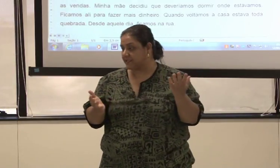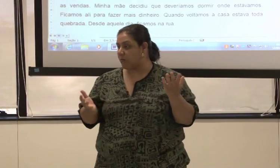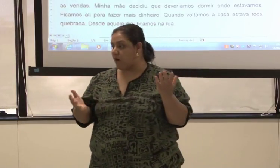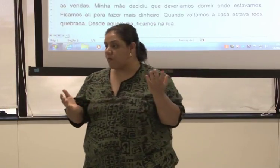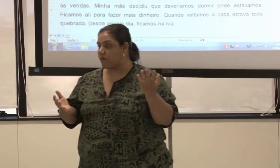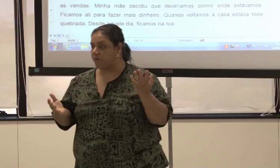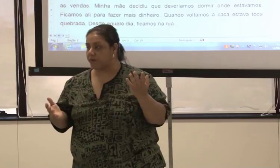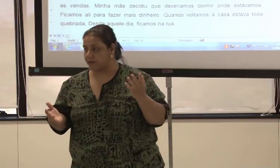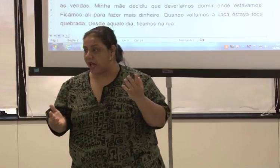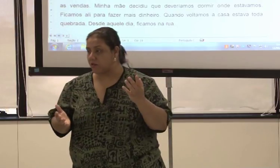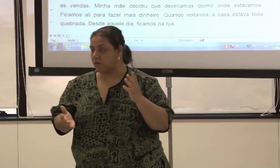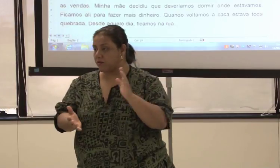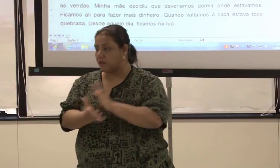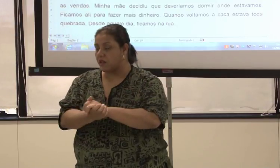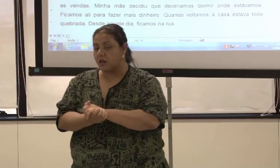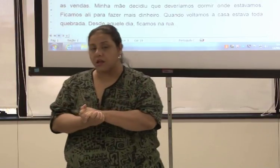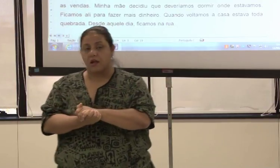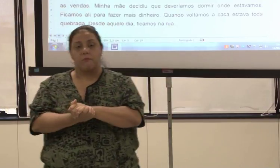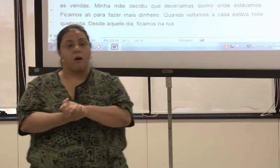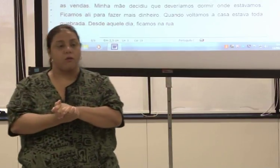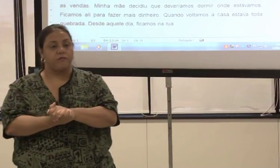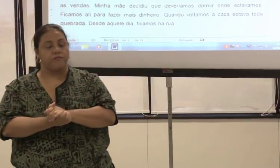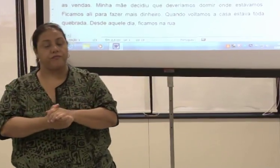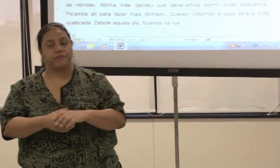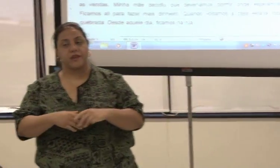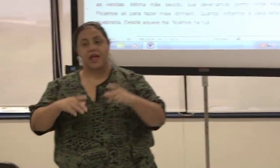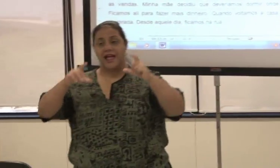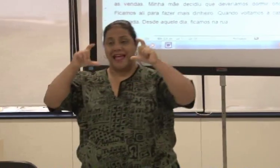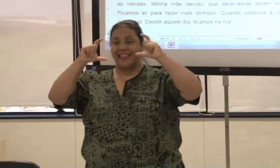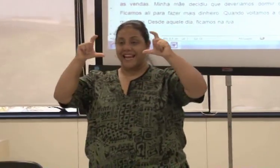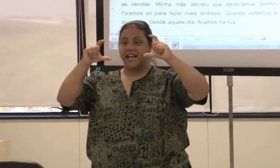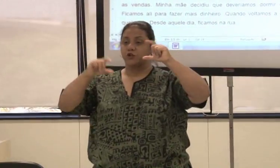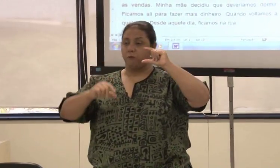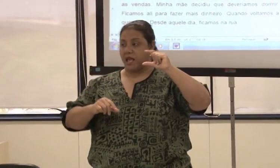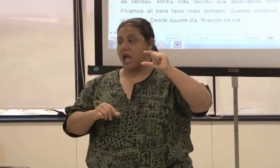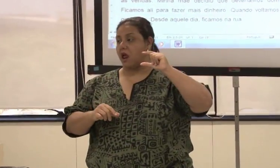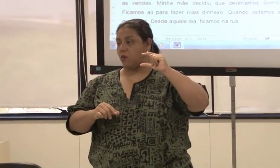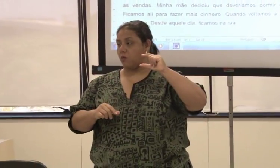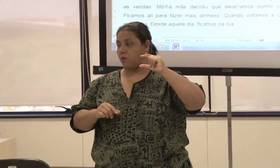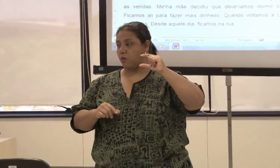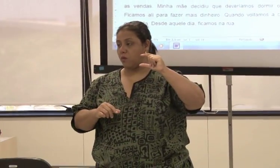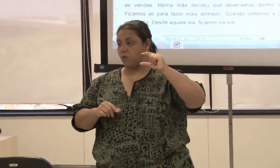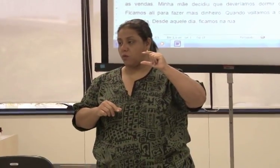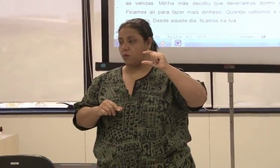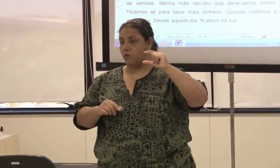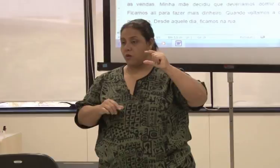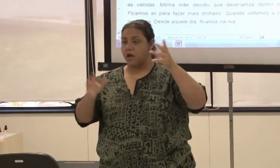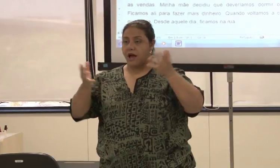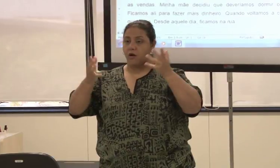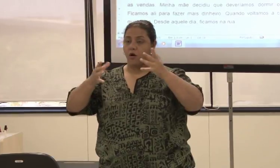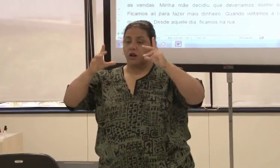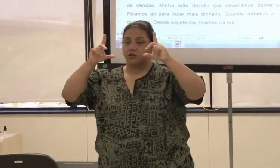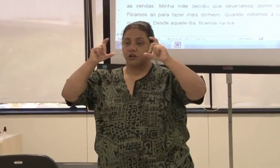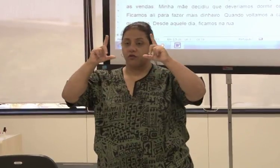Tá bom? Certo? Bom, trecho pequeno. Agora, tirei